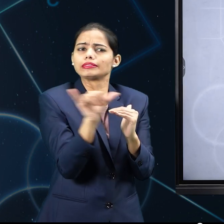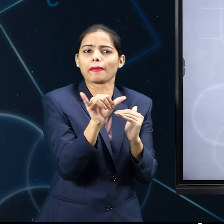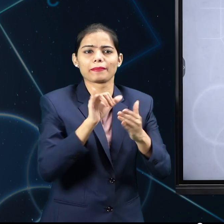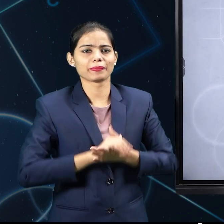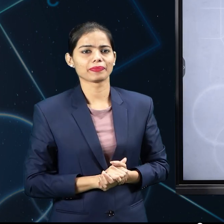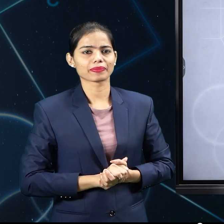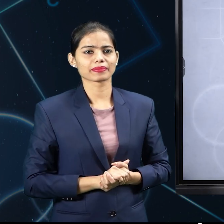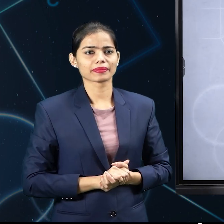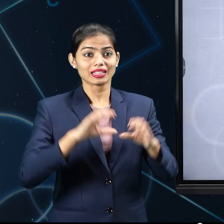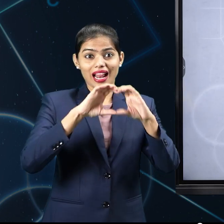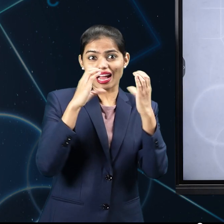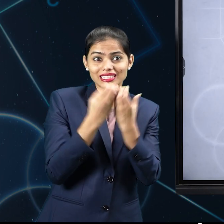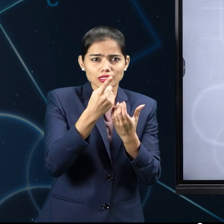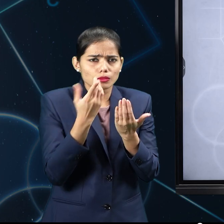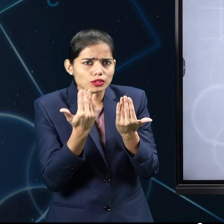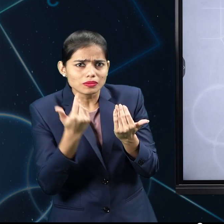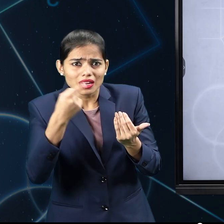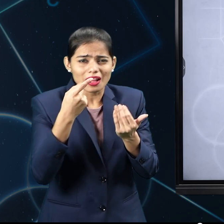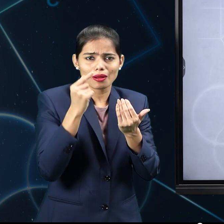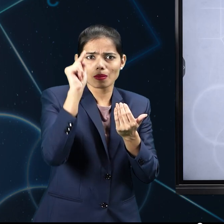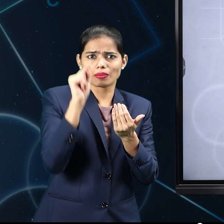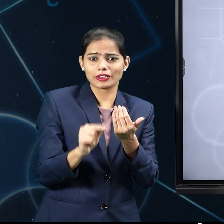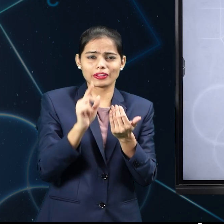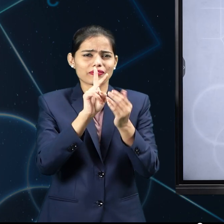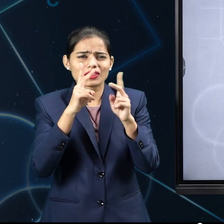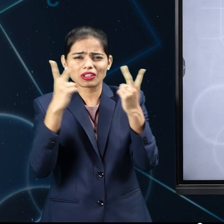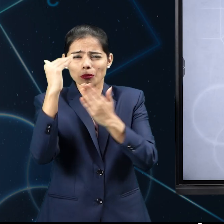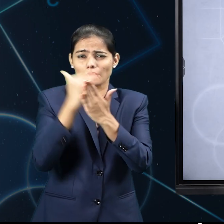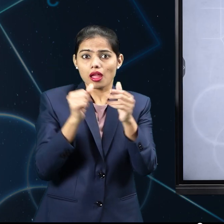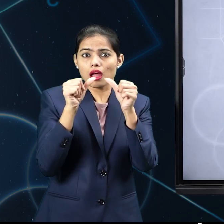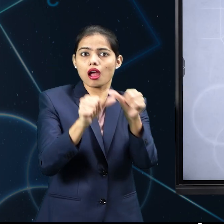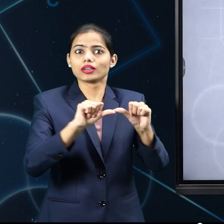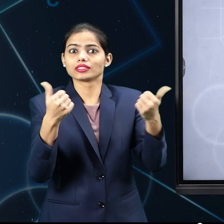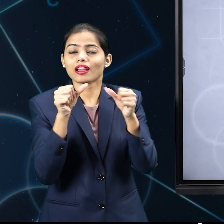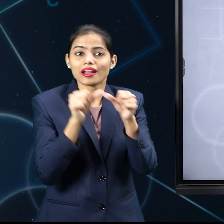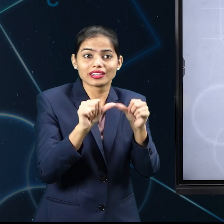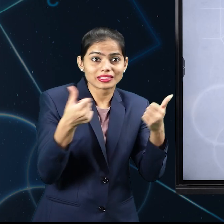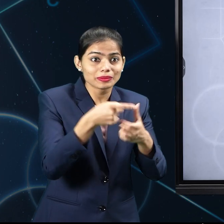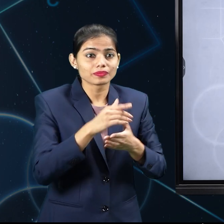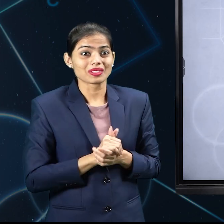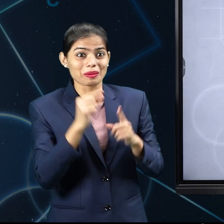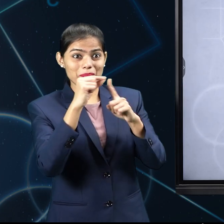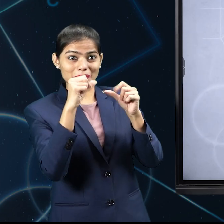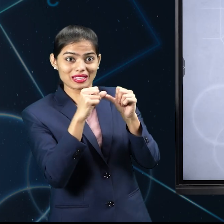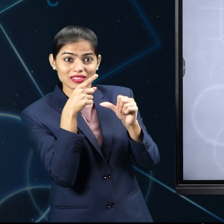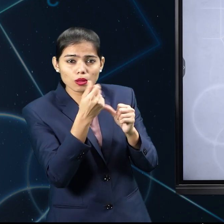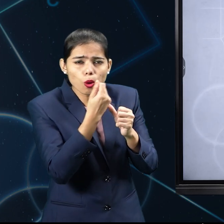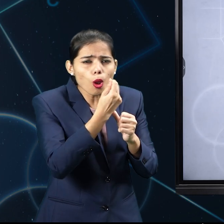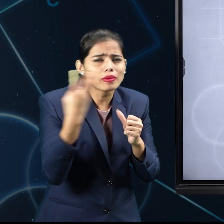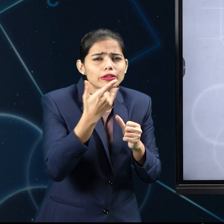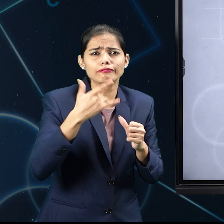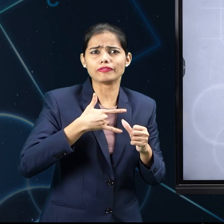दृष्टिकोनानुसार नमुना अवकाशातील सर्व परिणाम समान शक्यता असलेले असतात. सांप्रदायिक